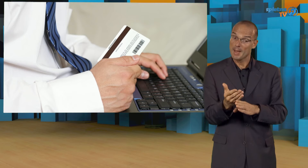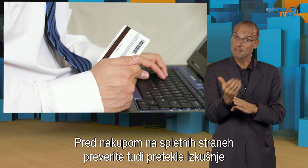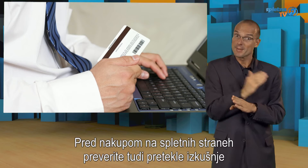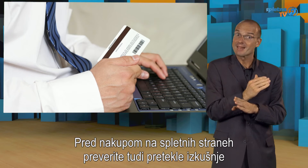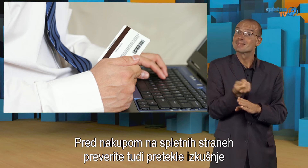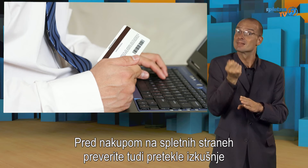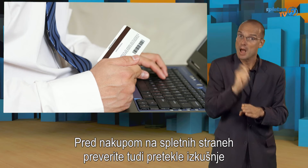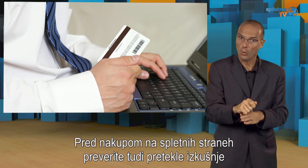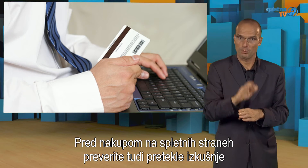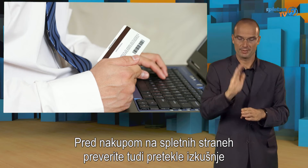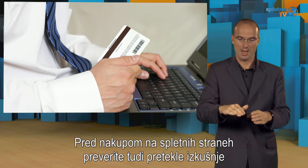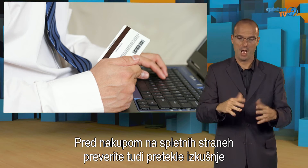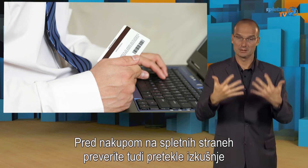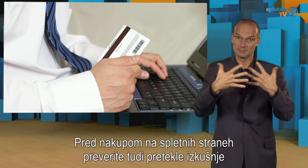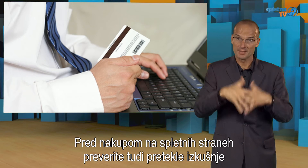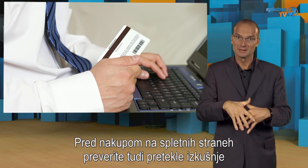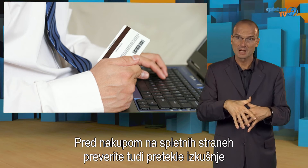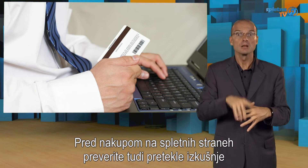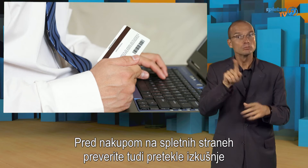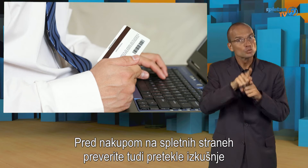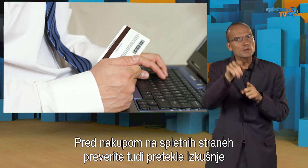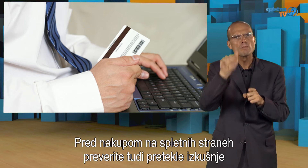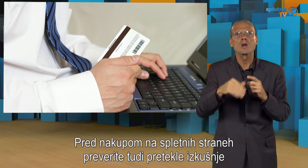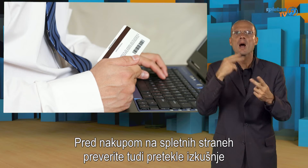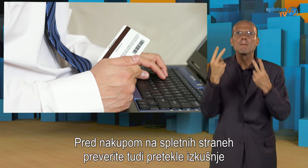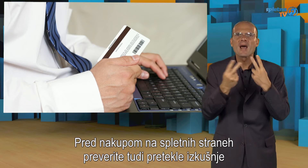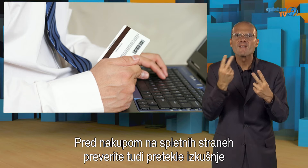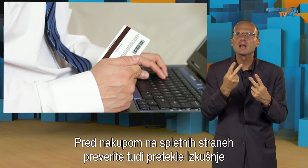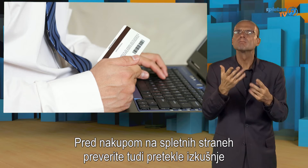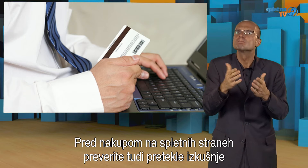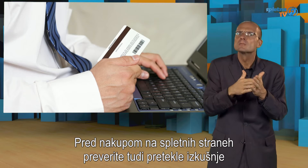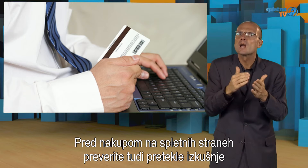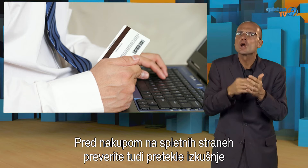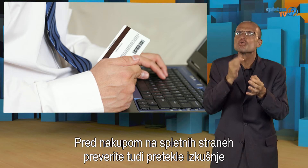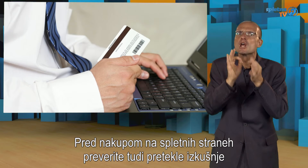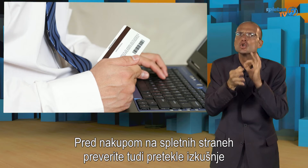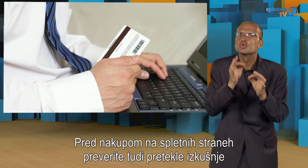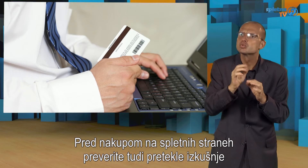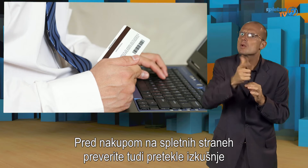Pred nakupom na spletnih straneh preverite tudi pretekle izkušnje kupcev s spletnim trgovcem.